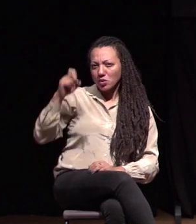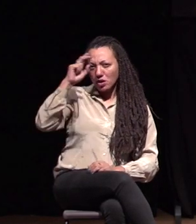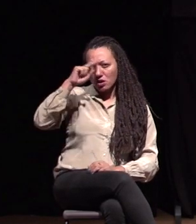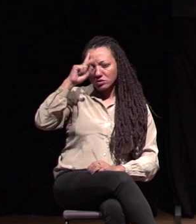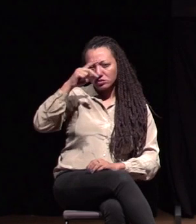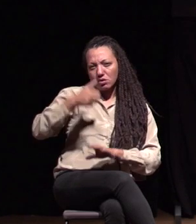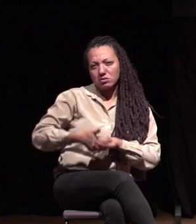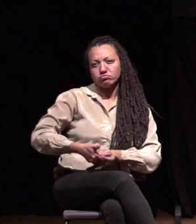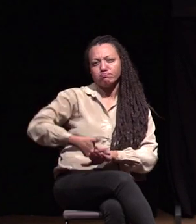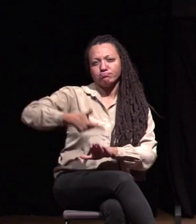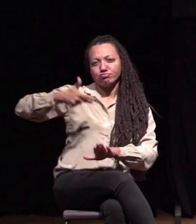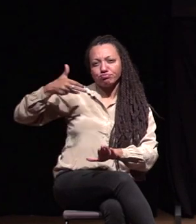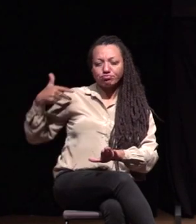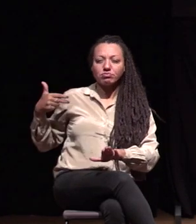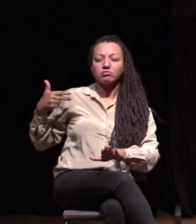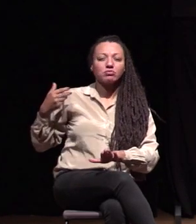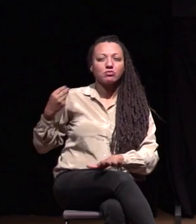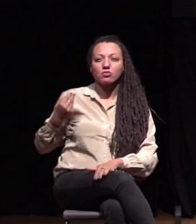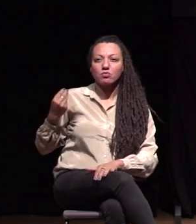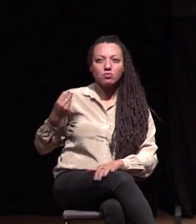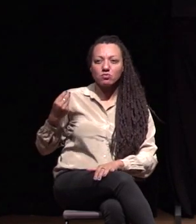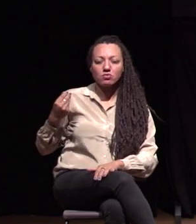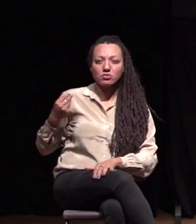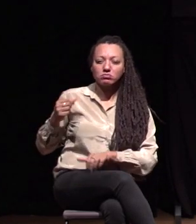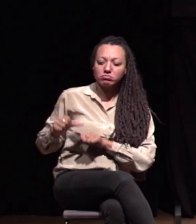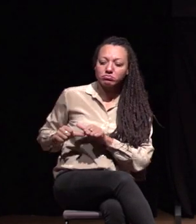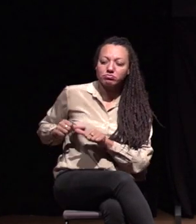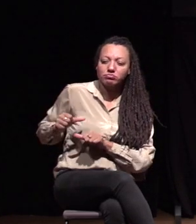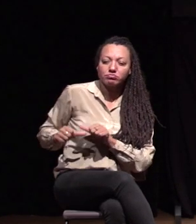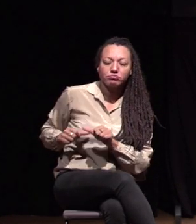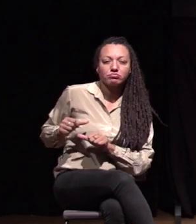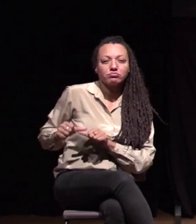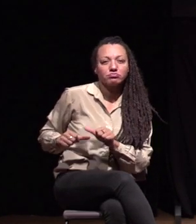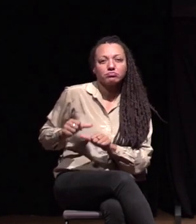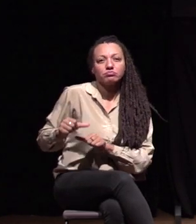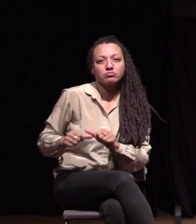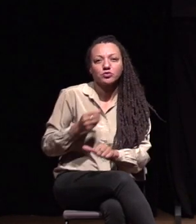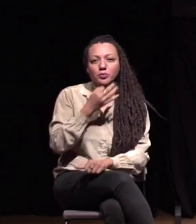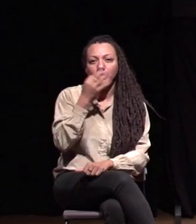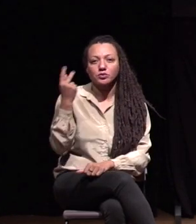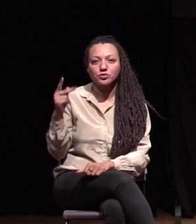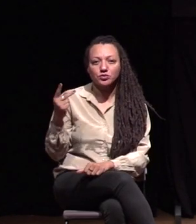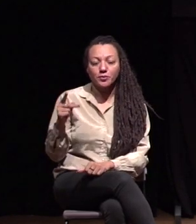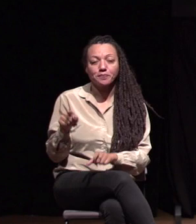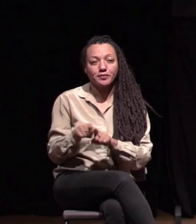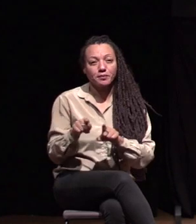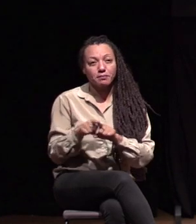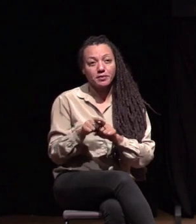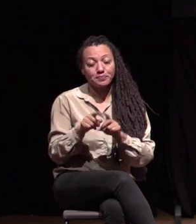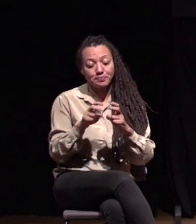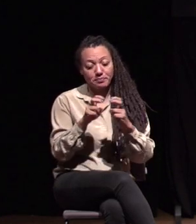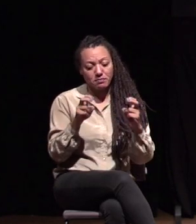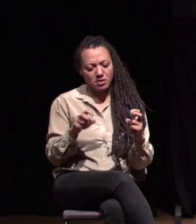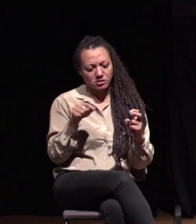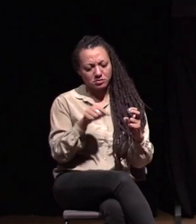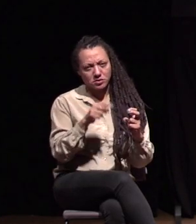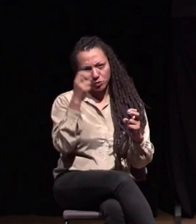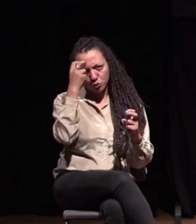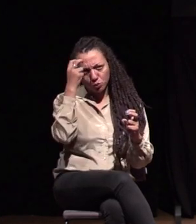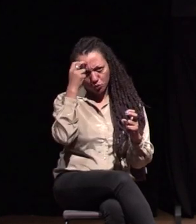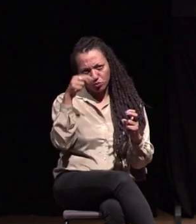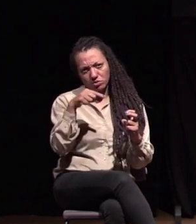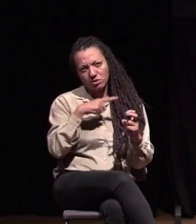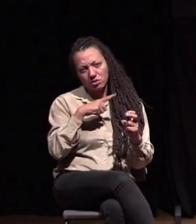historicamente essas transformações e como instituição cultural, se o MASP teria